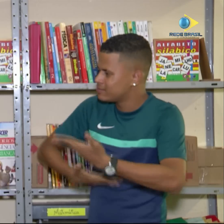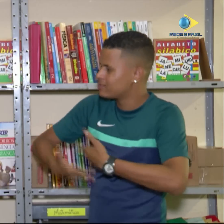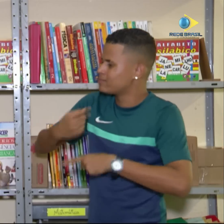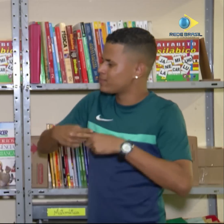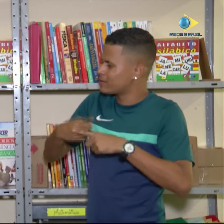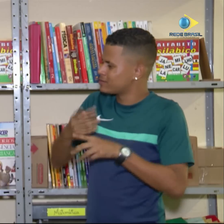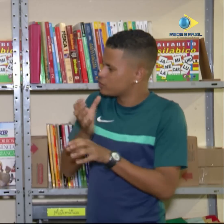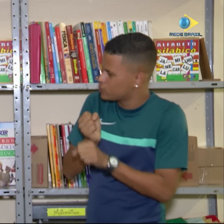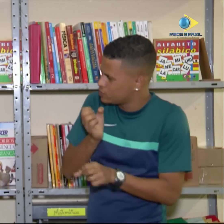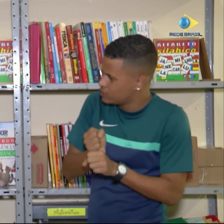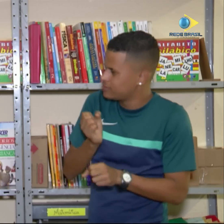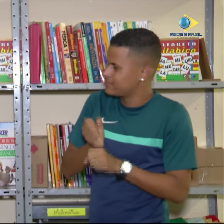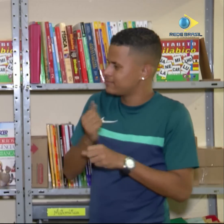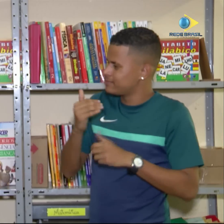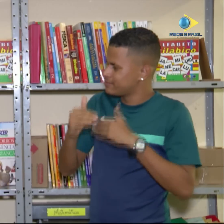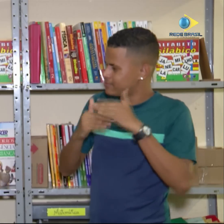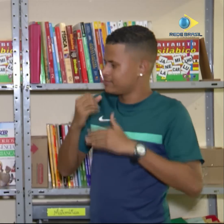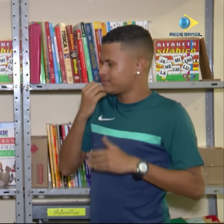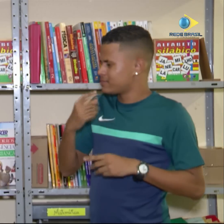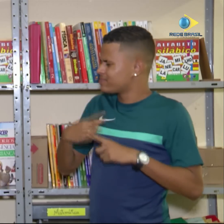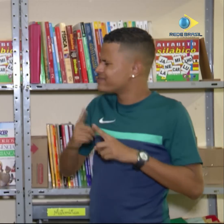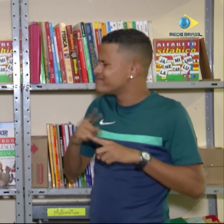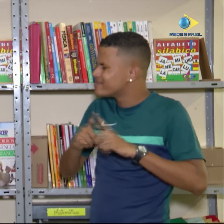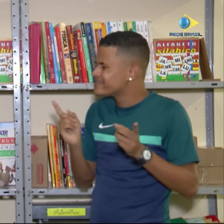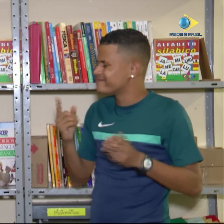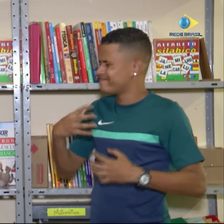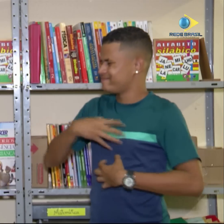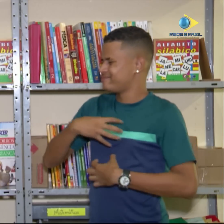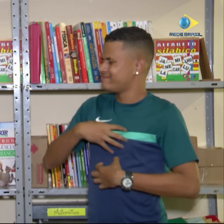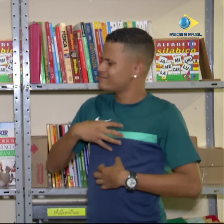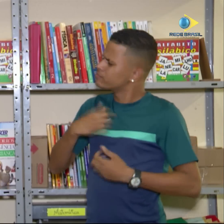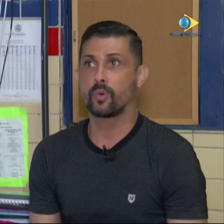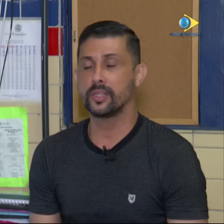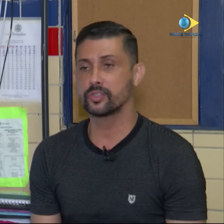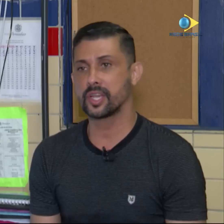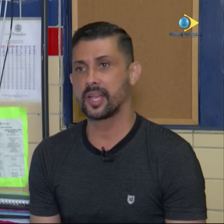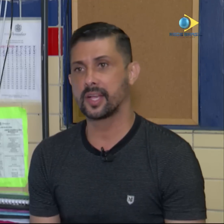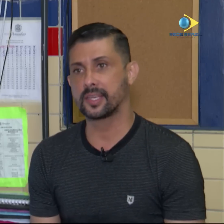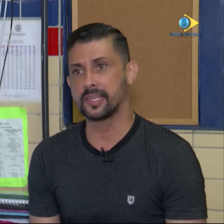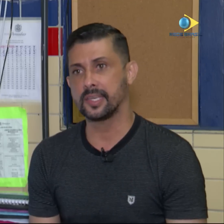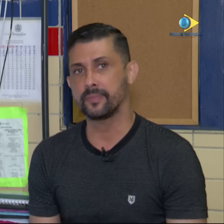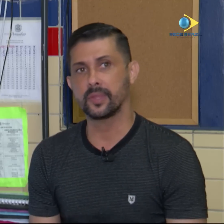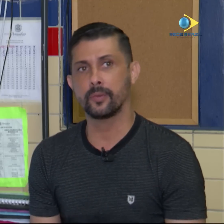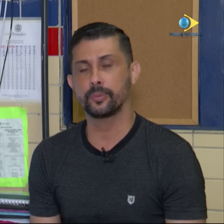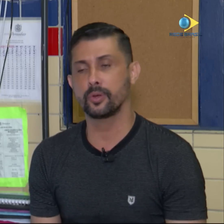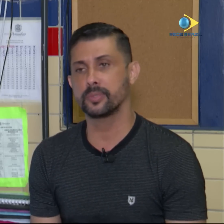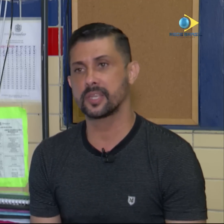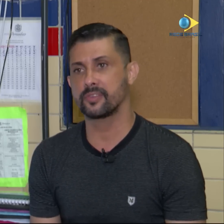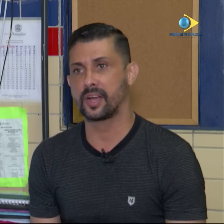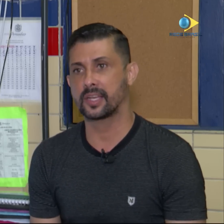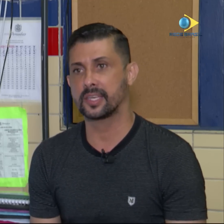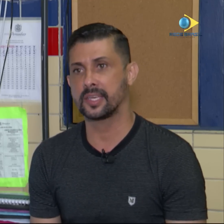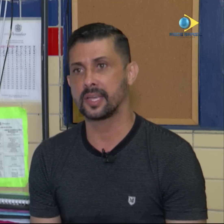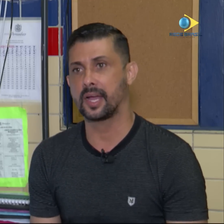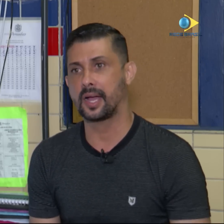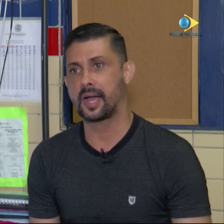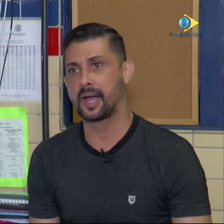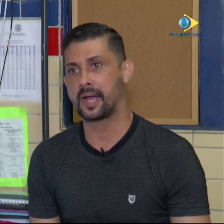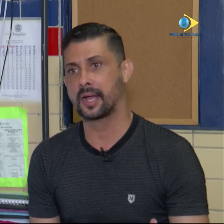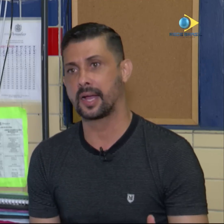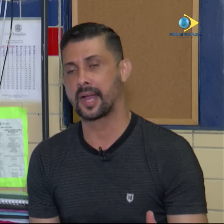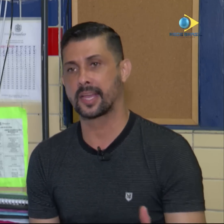sempre. E a gente tem essa interação, minhas notas têm melhorado muito. Quando eu cheguei aqui, eu pude observar que